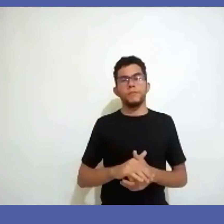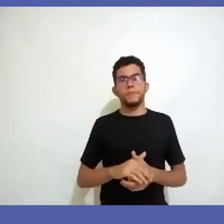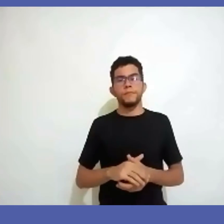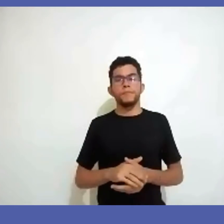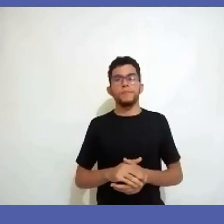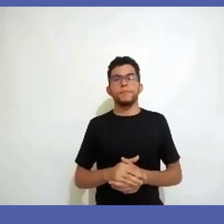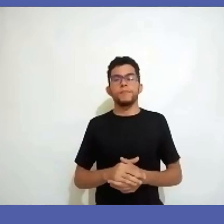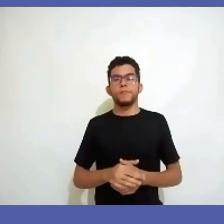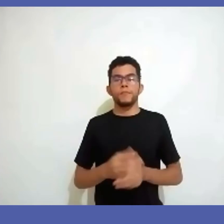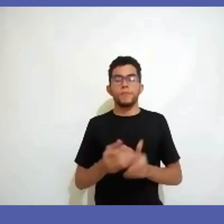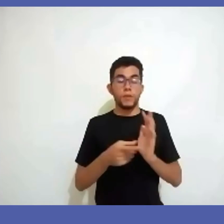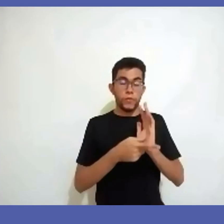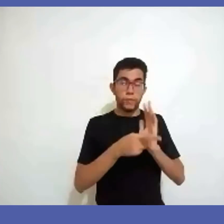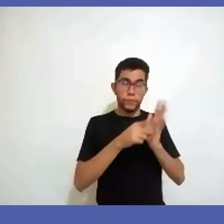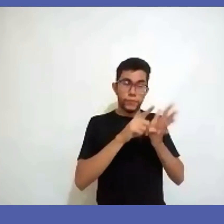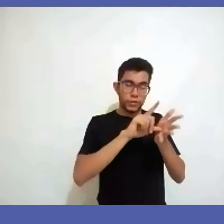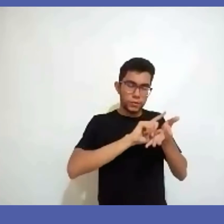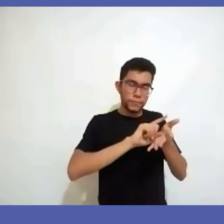A expressão,